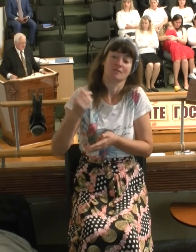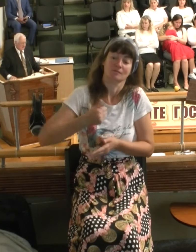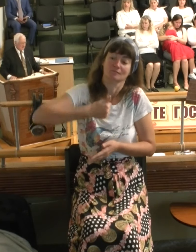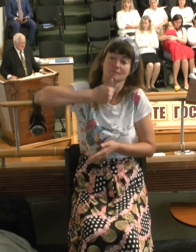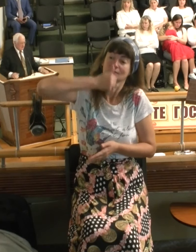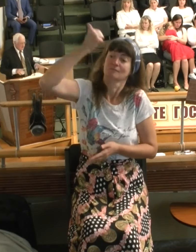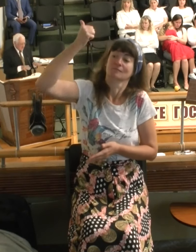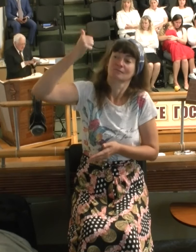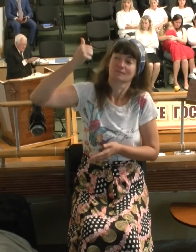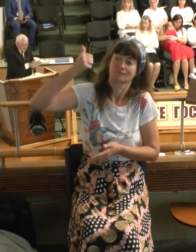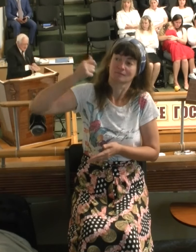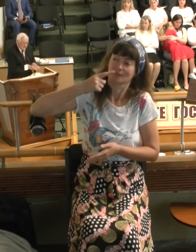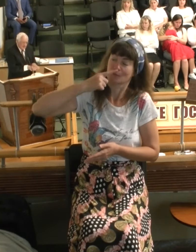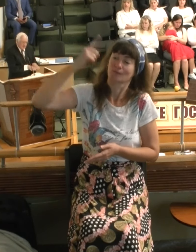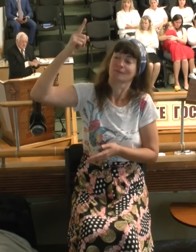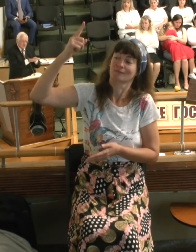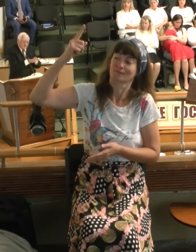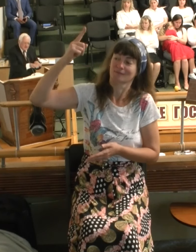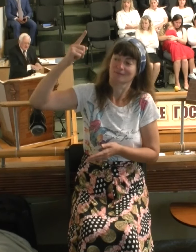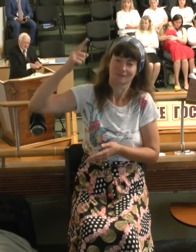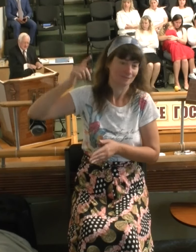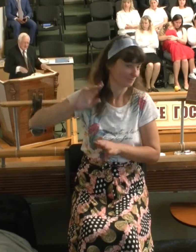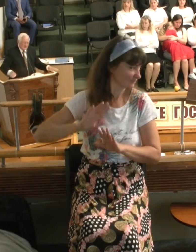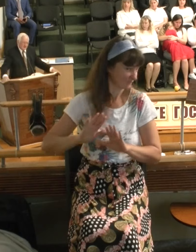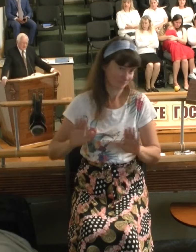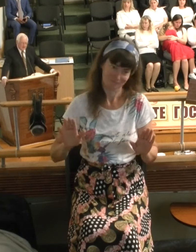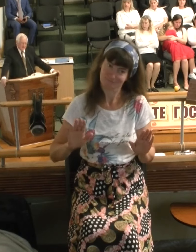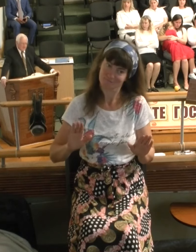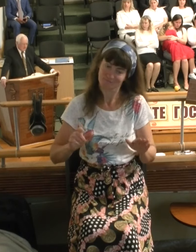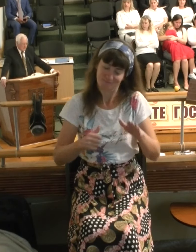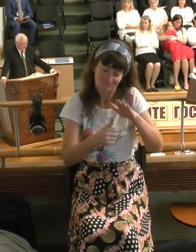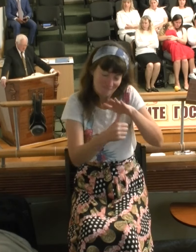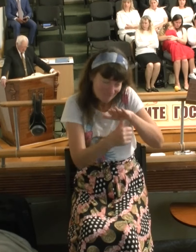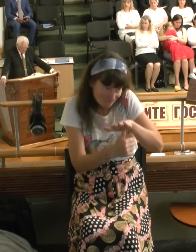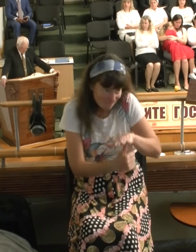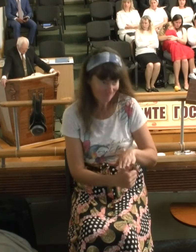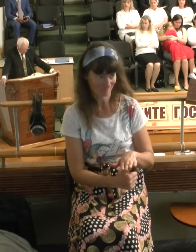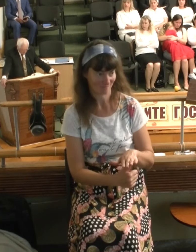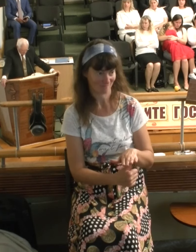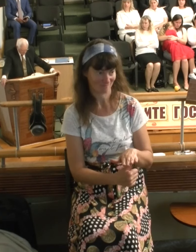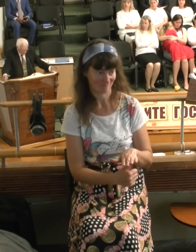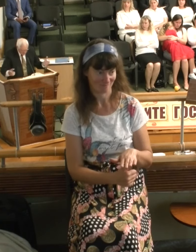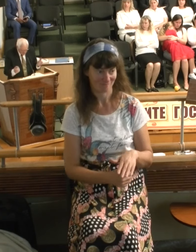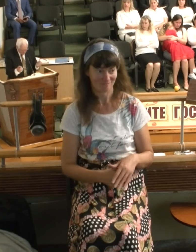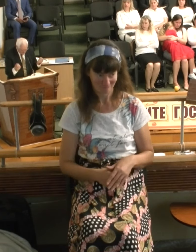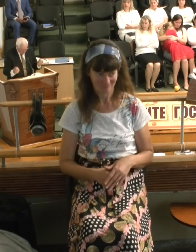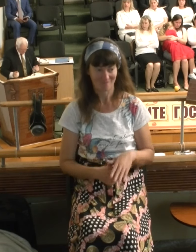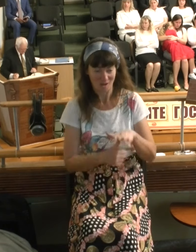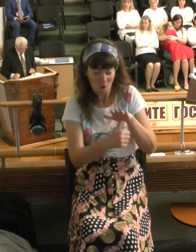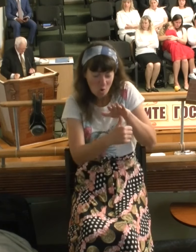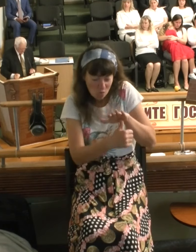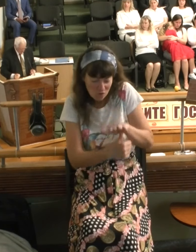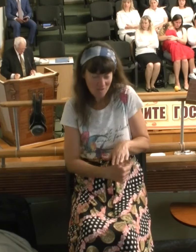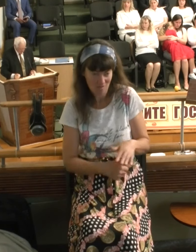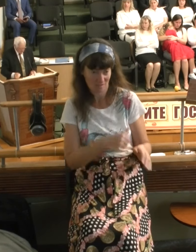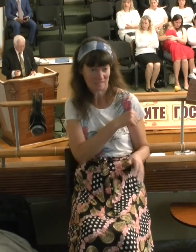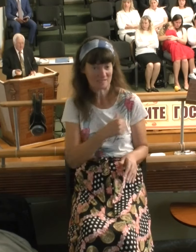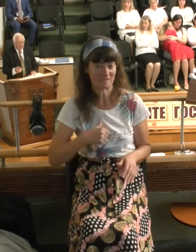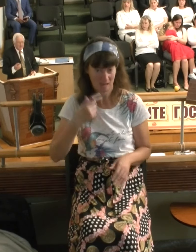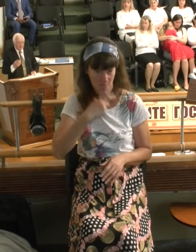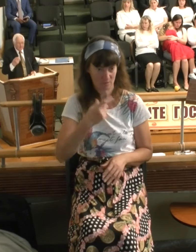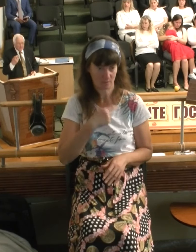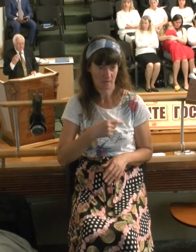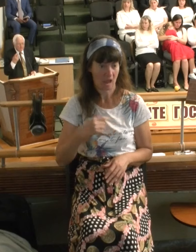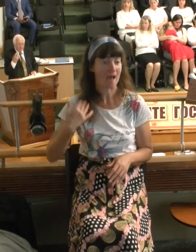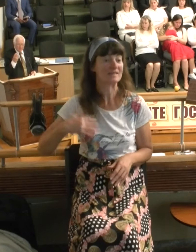самого. Он смирился, Он унизил Себя самого. Он уничижил Себя самого.